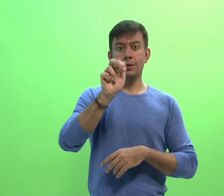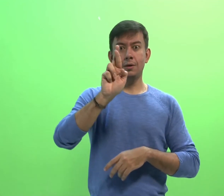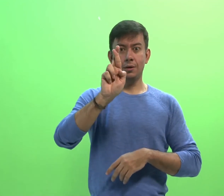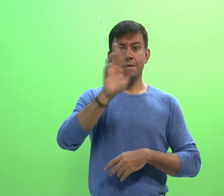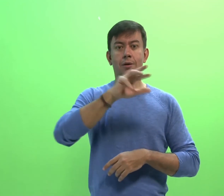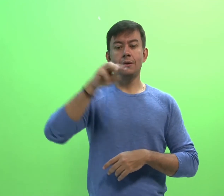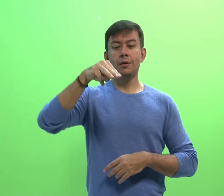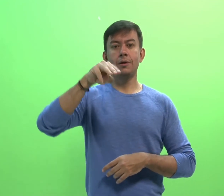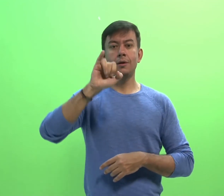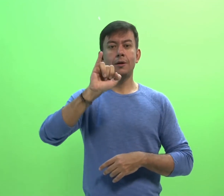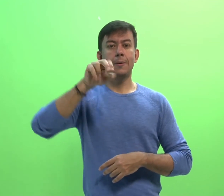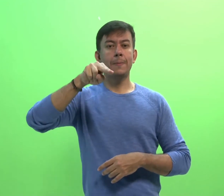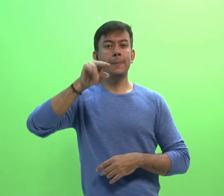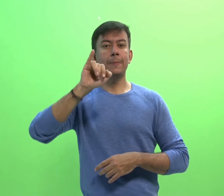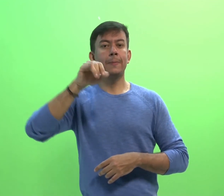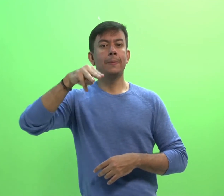palavra par mínimo?